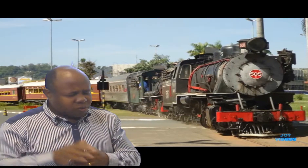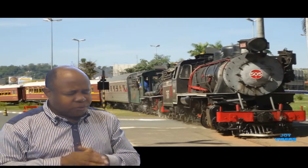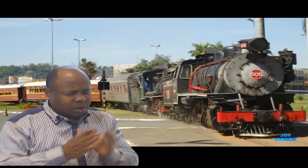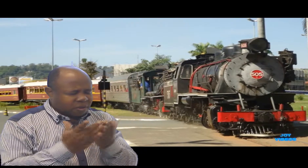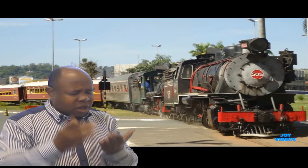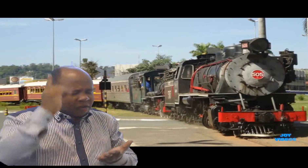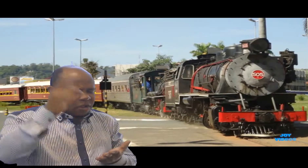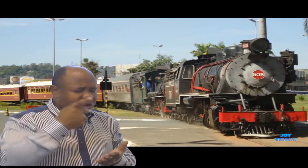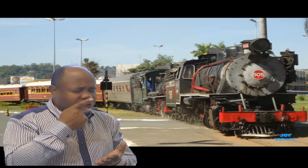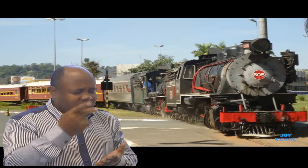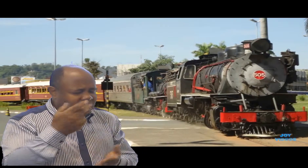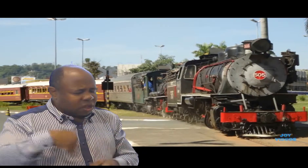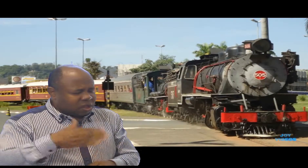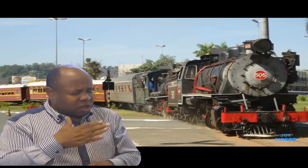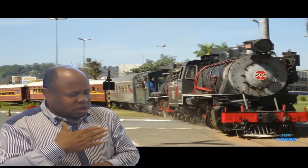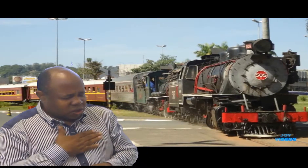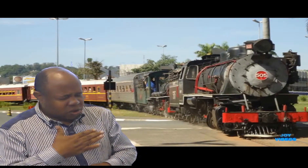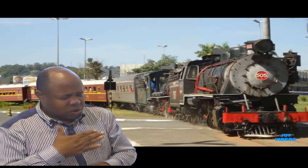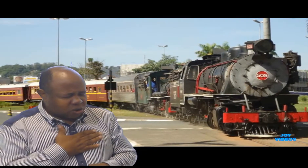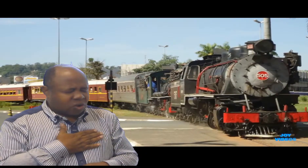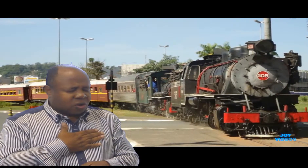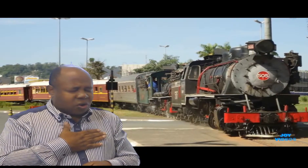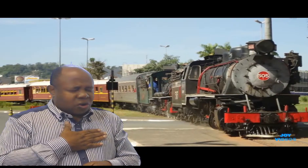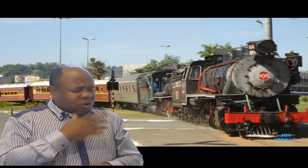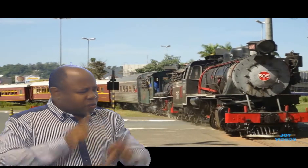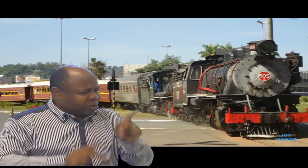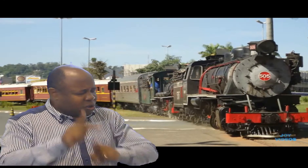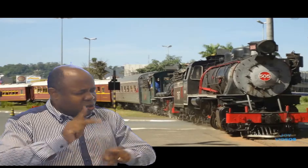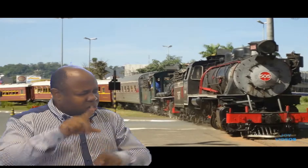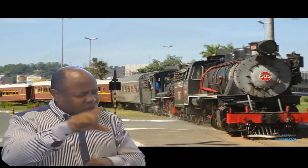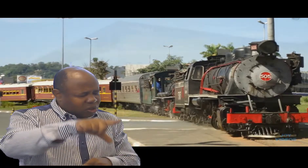propriedade particular, nós somos sacerdotes santos, Senhor Deus do Senhor.